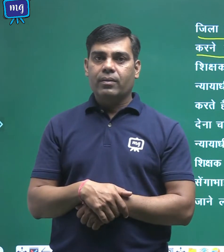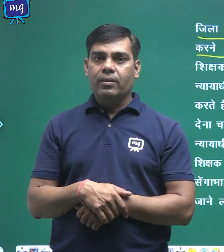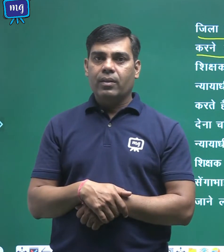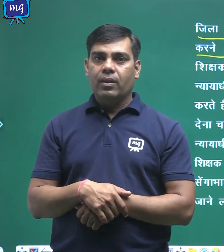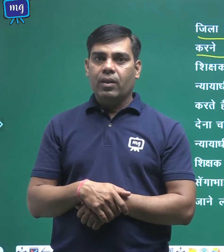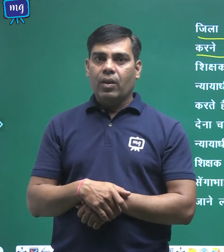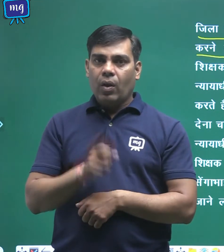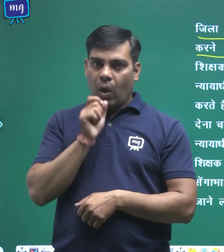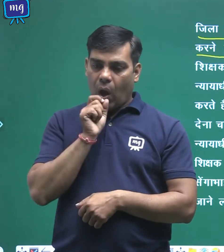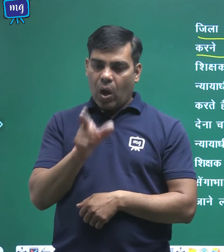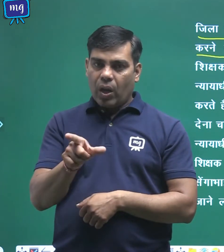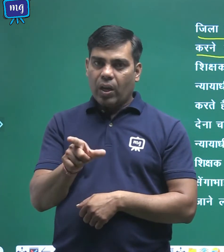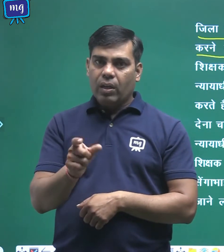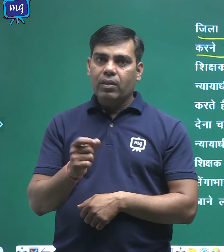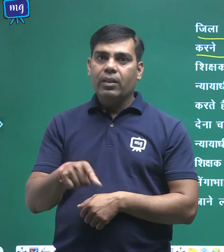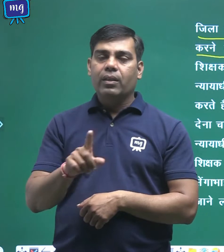आदेश दिया।